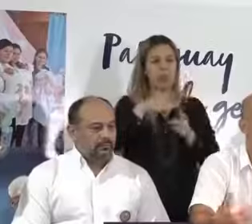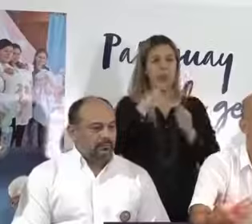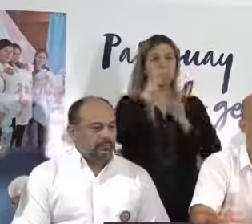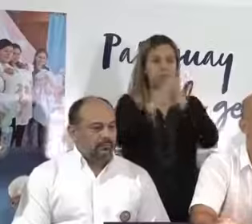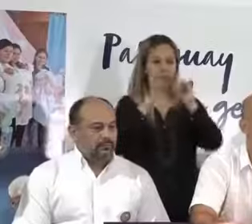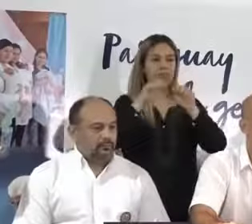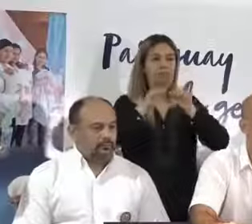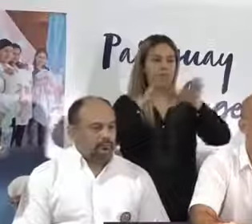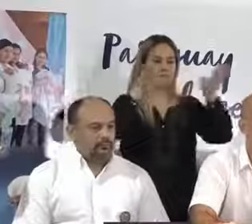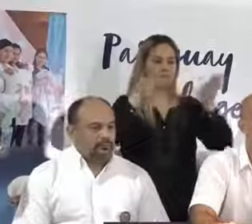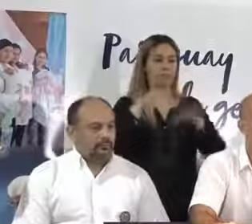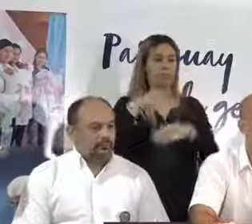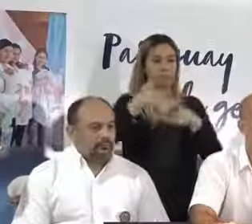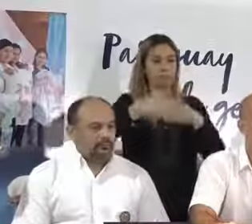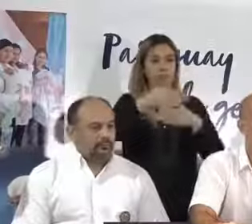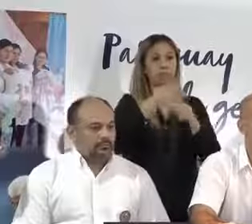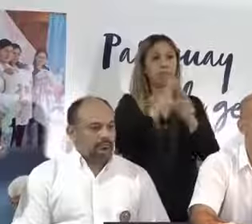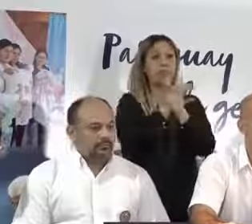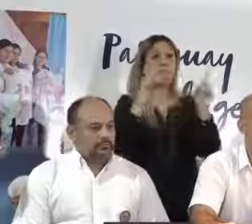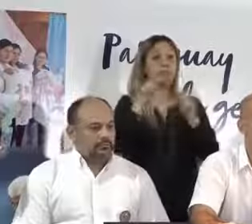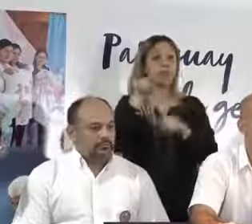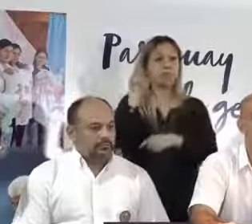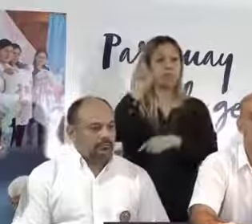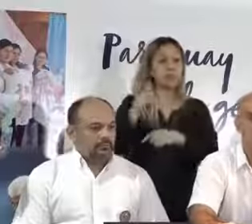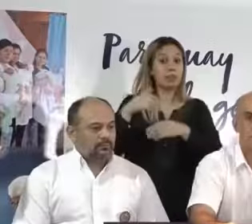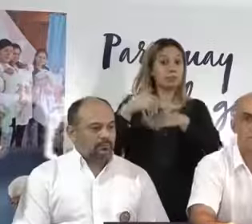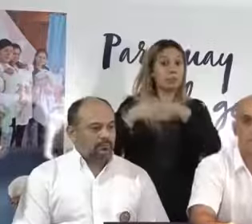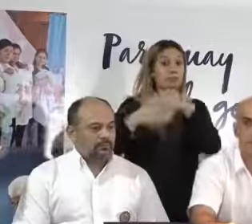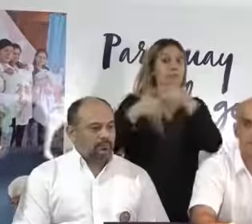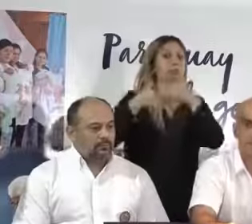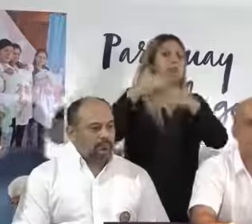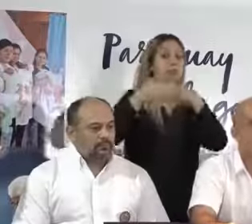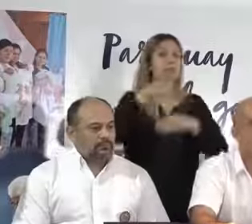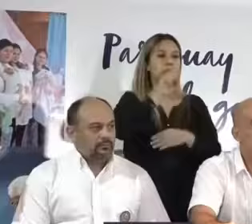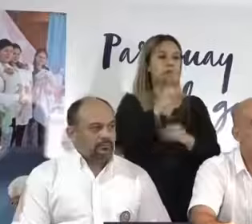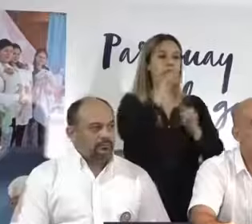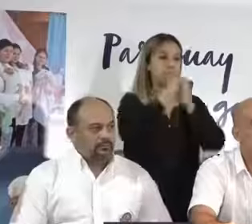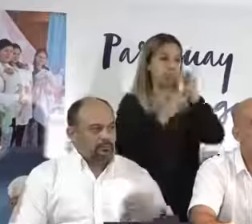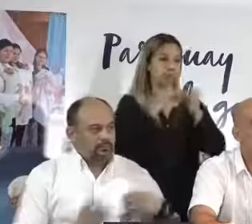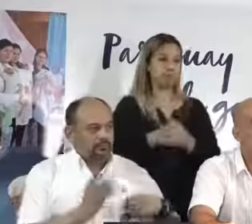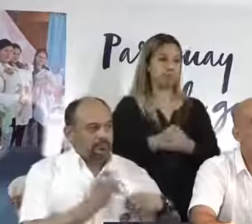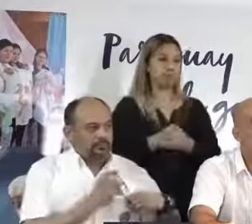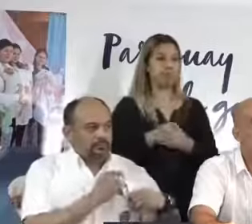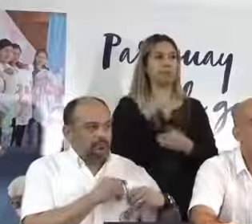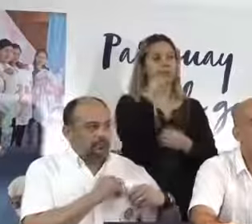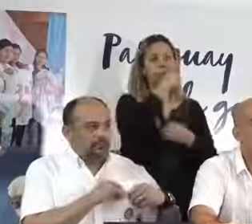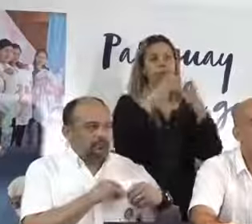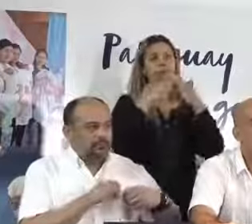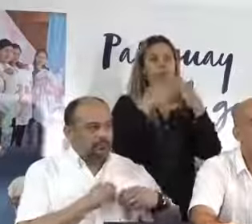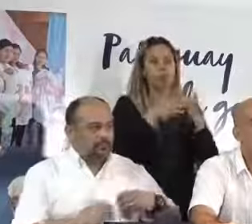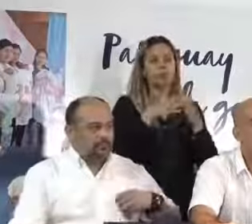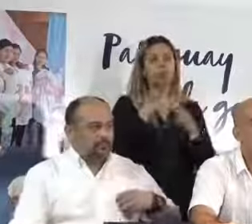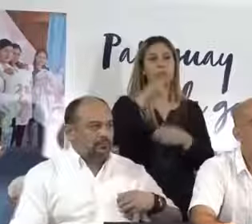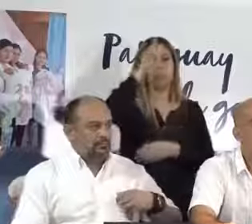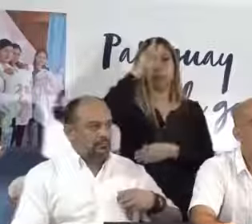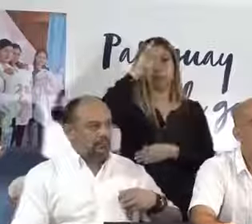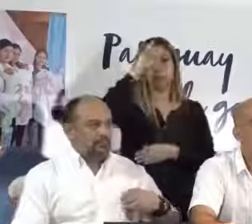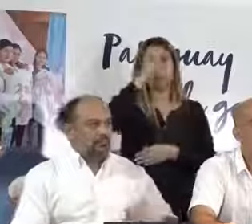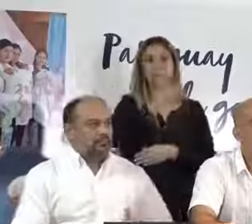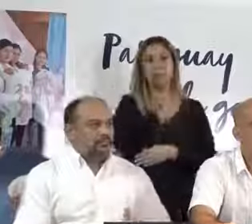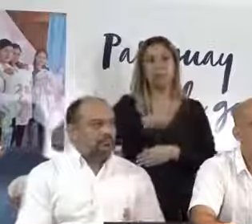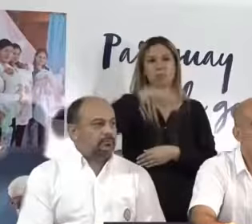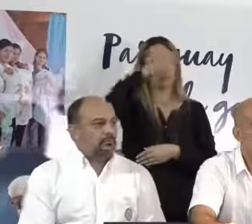medidas eventualmente según cómo evolucione esto, ¿verdad? ¿Y qué tipo de medidas están tomando en los hospitales públicos,